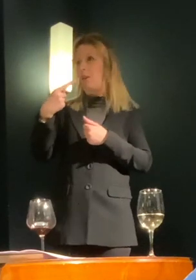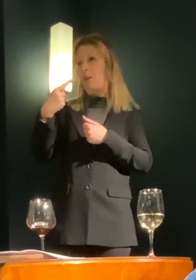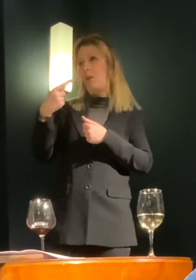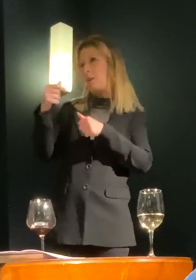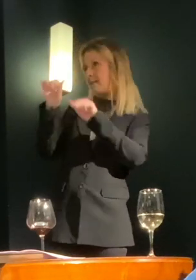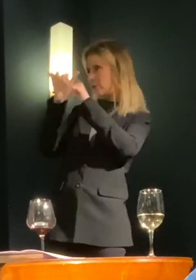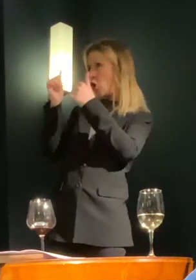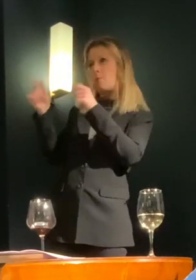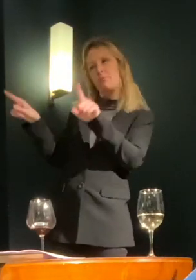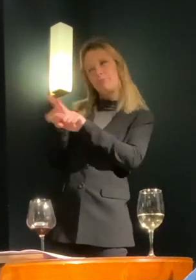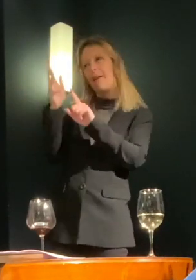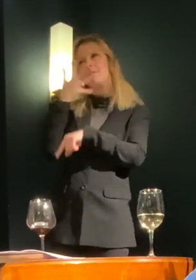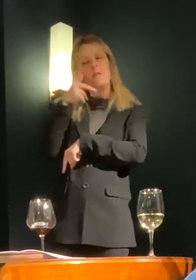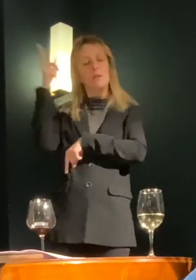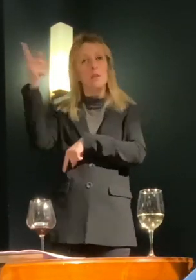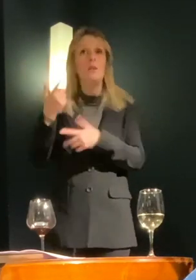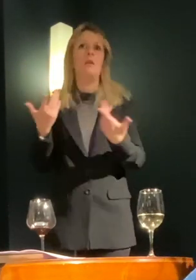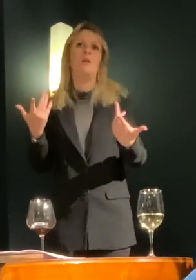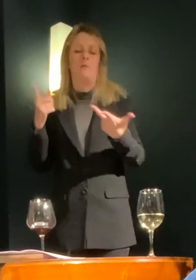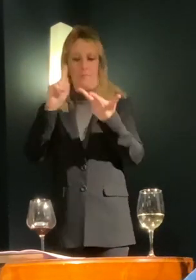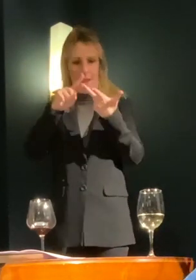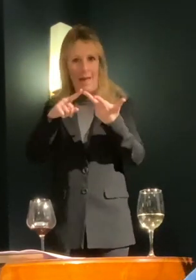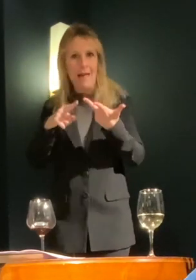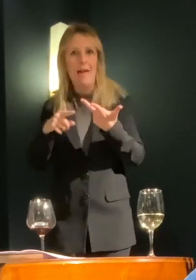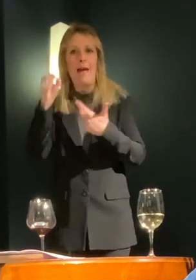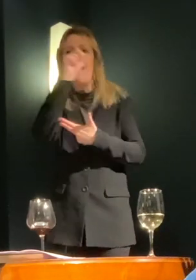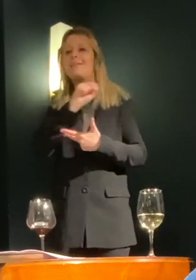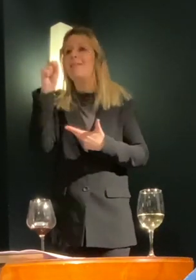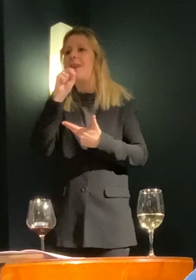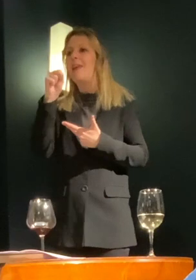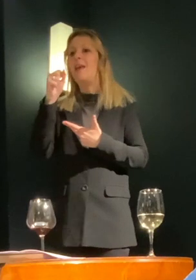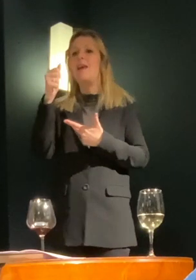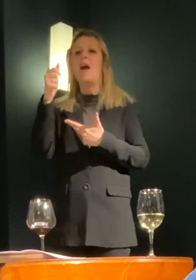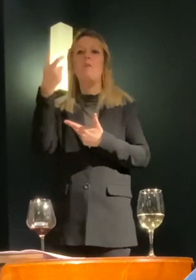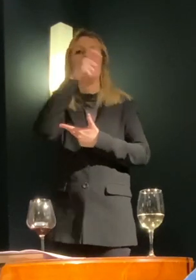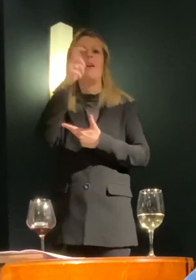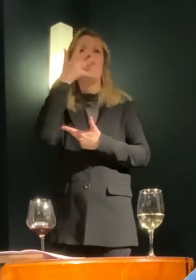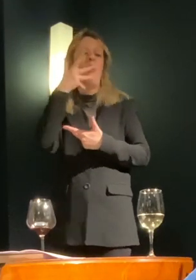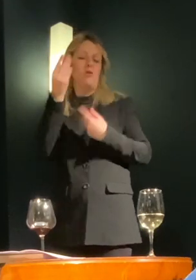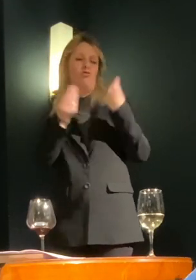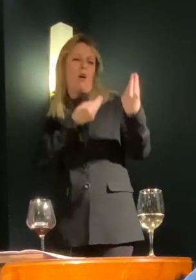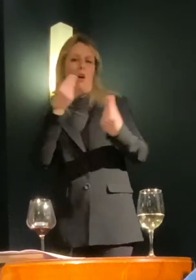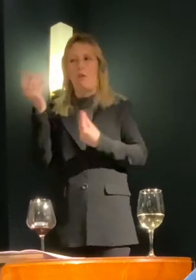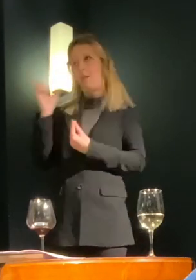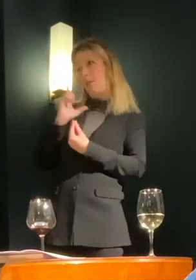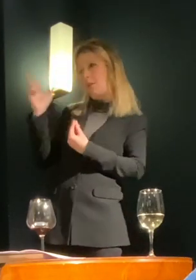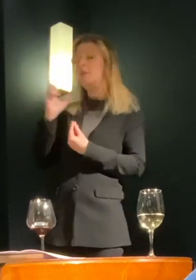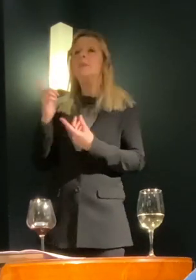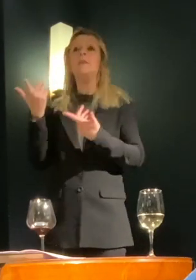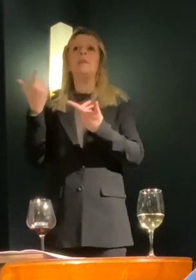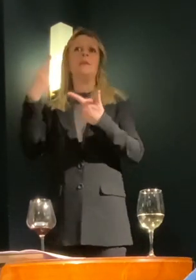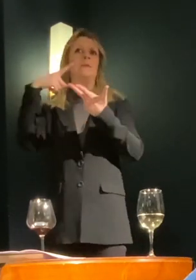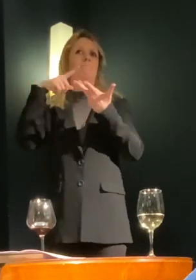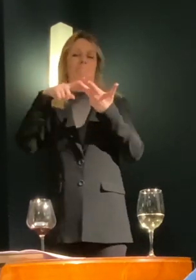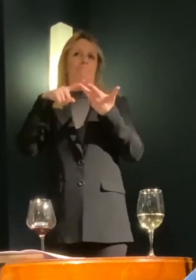sé, alle pressioni di Andrea che lo sta giocando al gatto col topo ma lui non se ne accorge finché non è troppo tardi, e alle